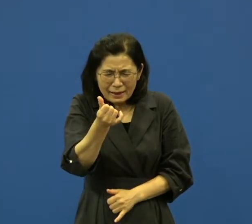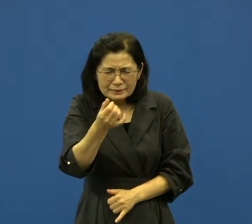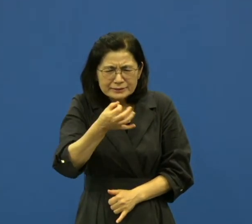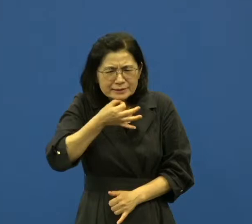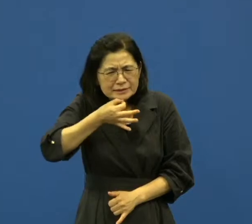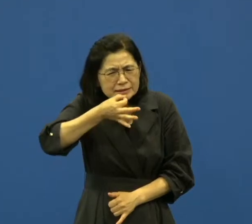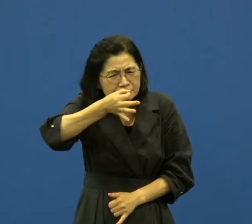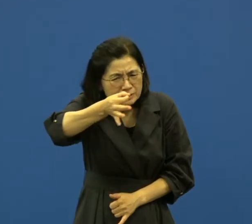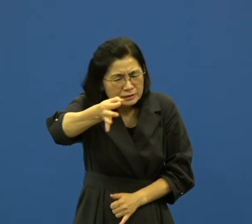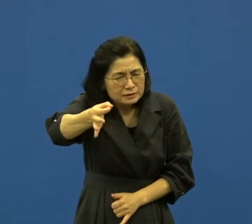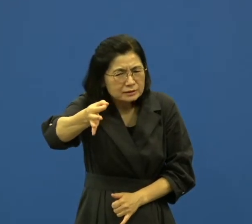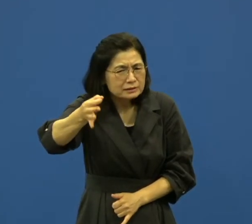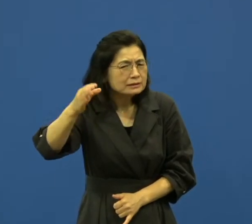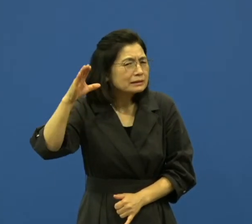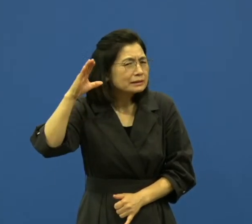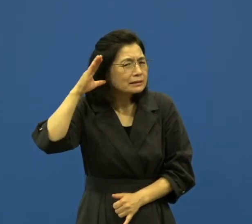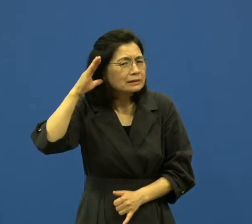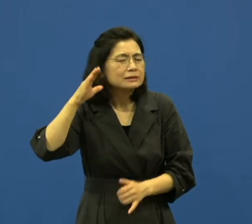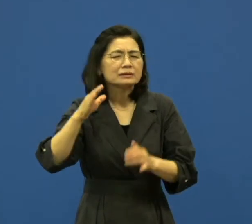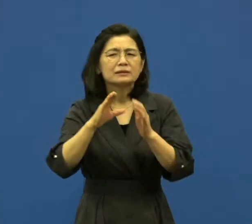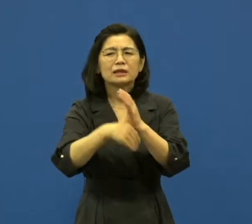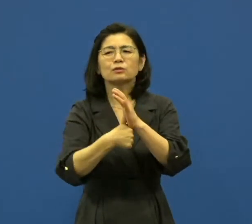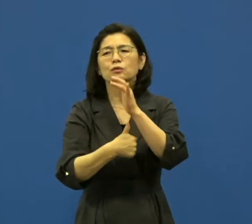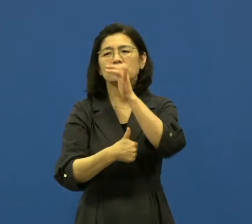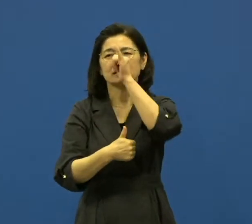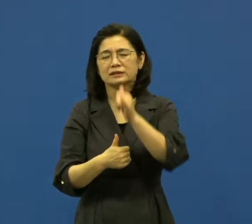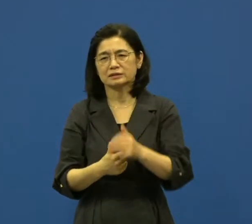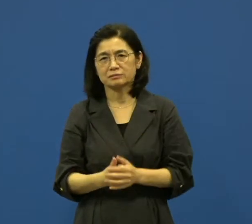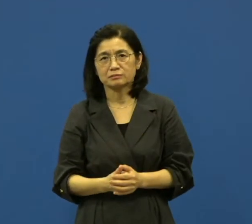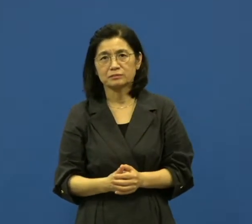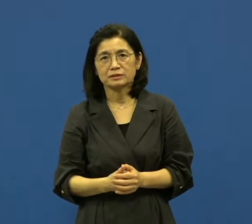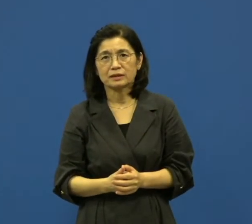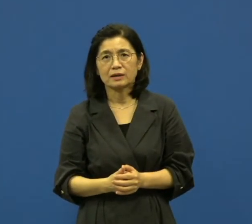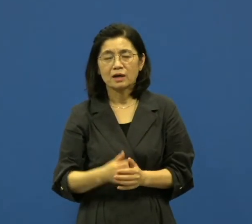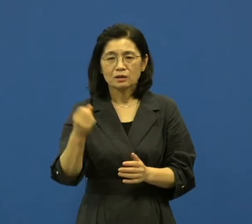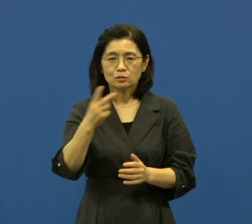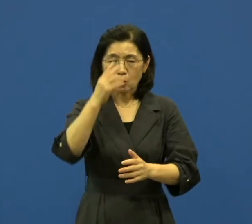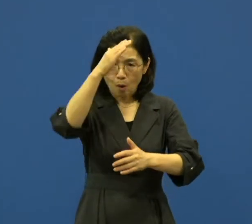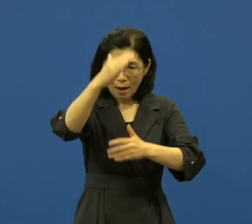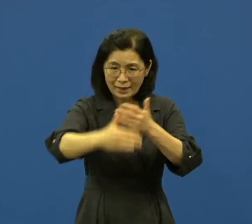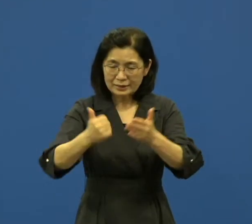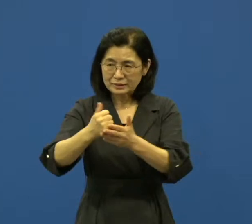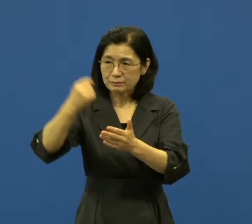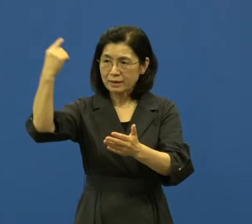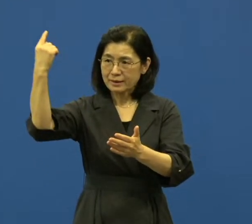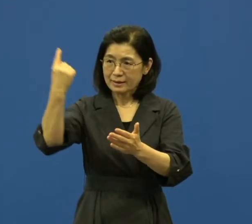어떤 사람은 하나님의 말씀을 듣는 가운데 하나님의 임재를 깊이 느끼기도 합니다.